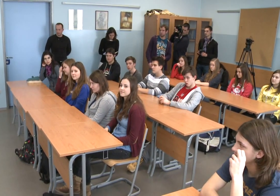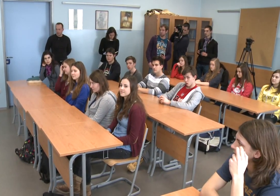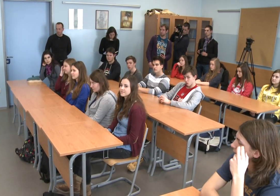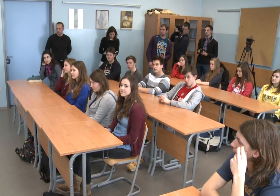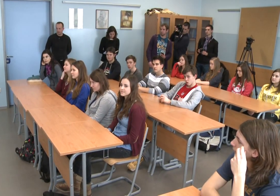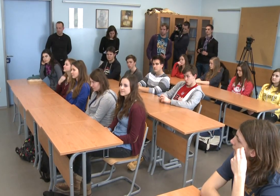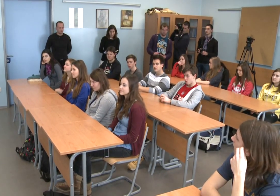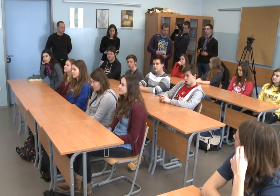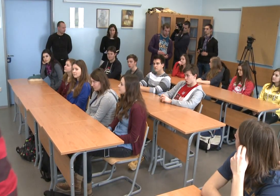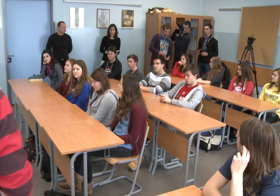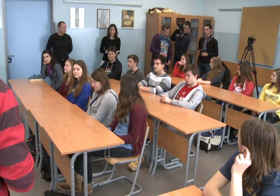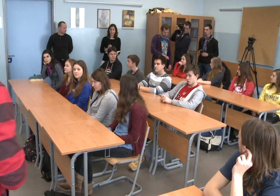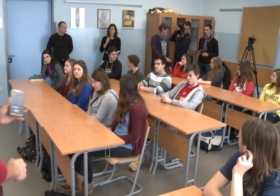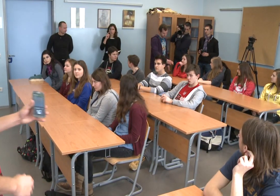Boste malo pokazala?